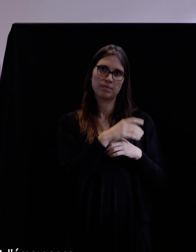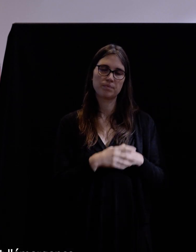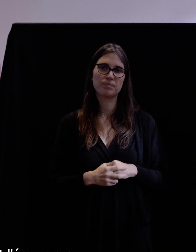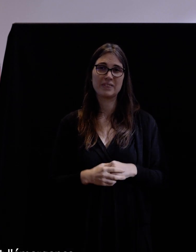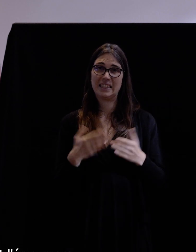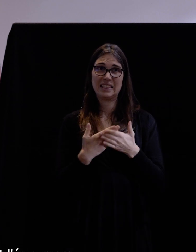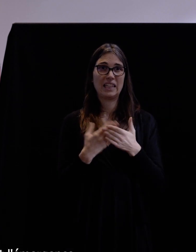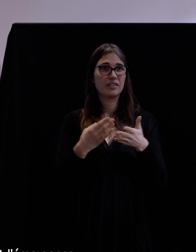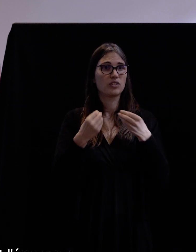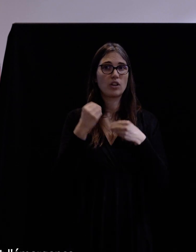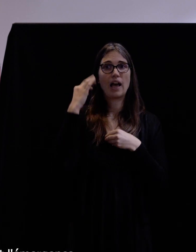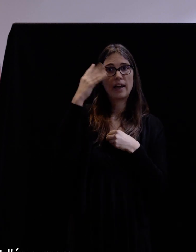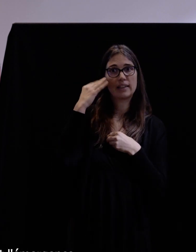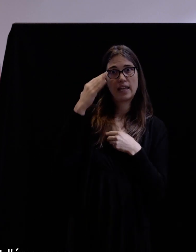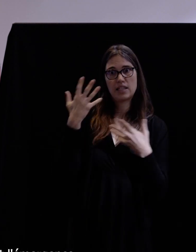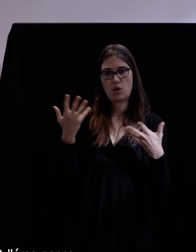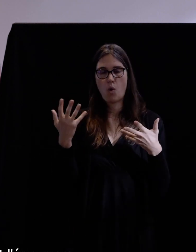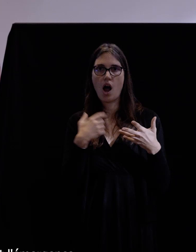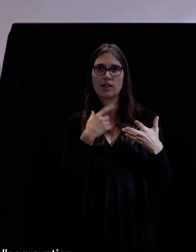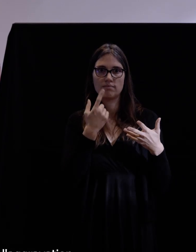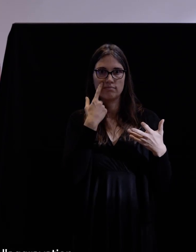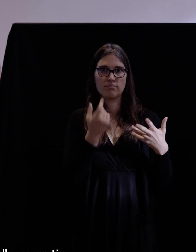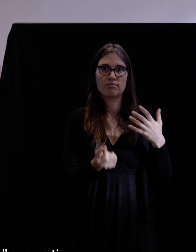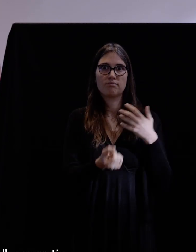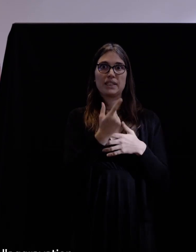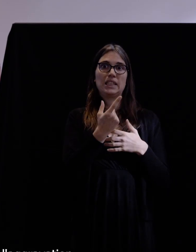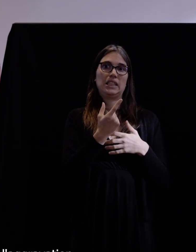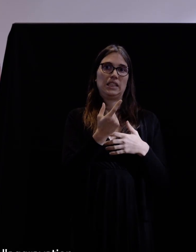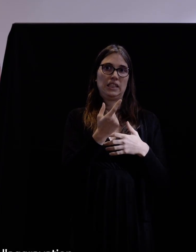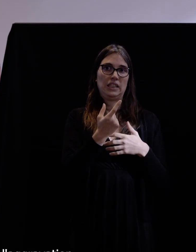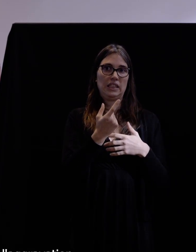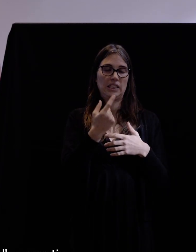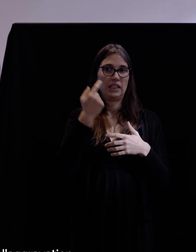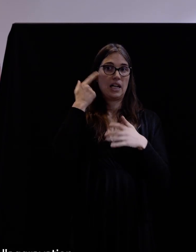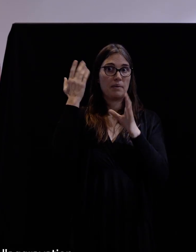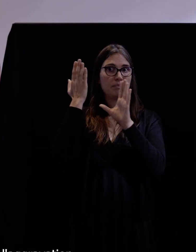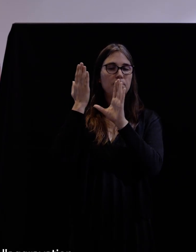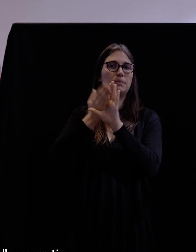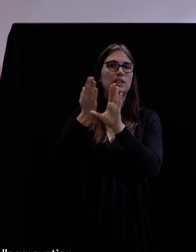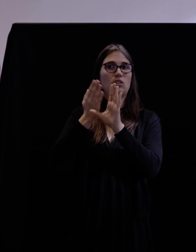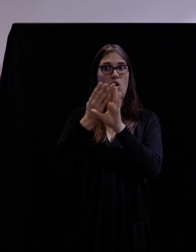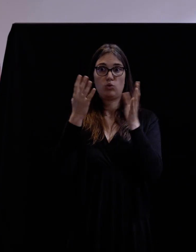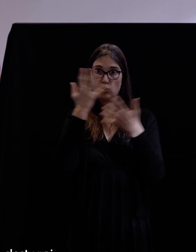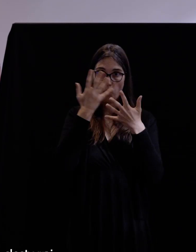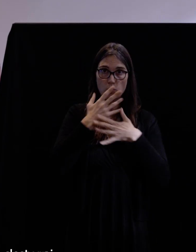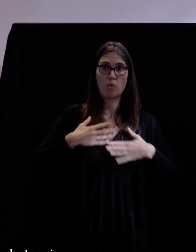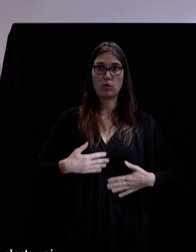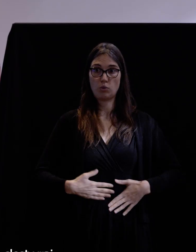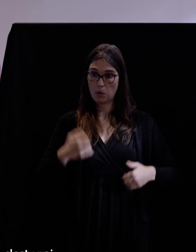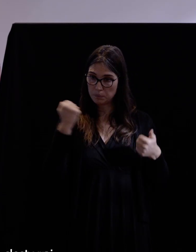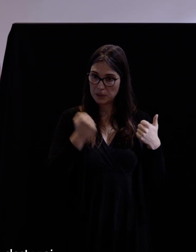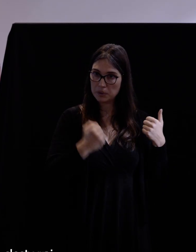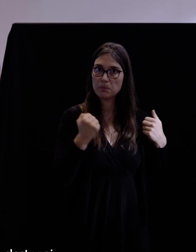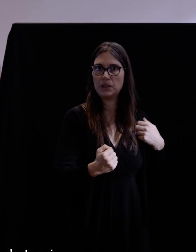nous inquiète, c'est l'émergence des pathologies psychiatriques, de l'aggravation des troubles du comportement. Or, on